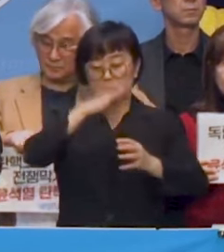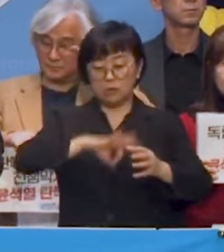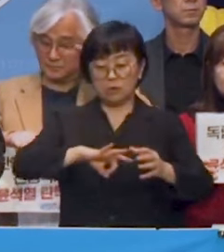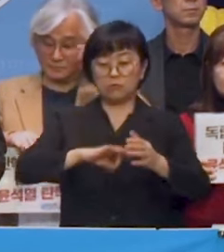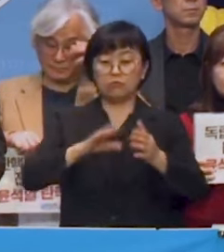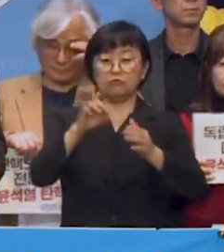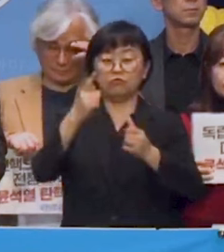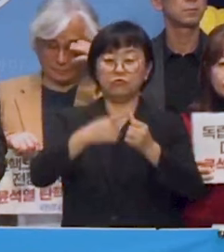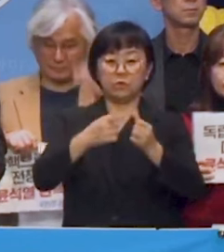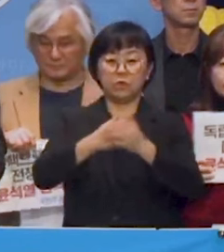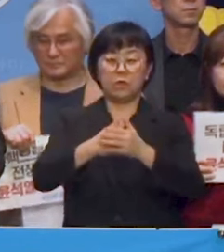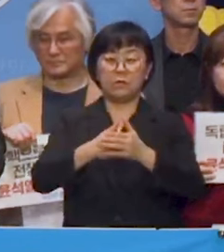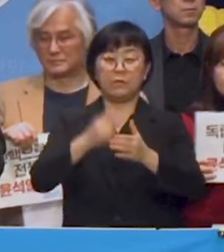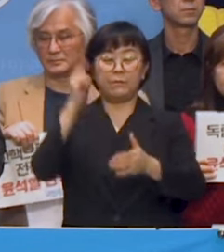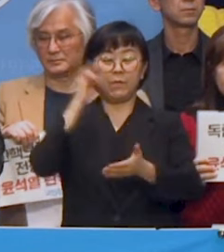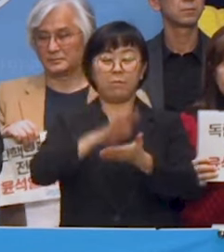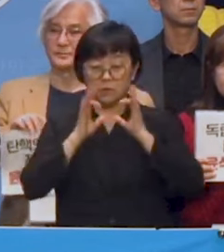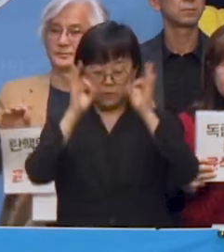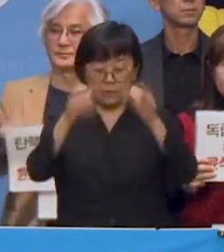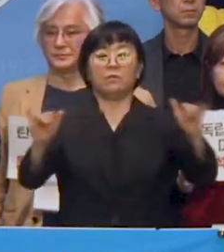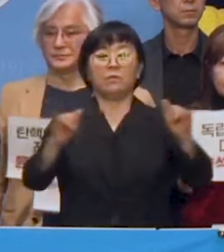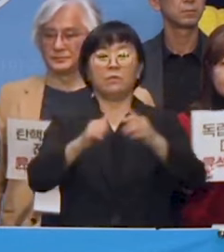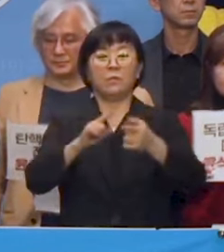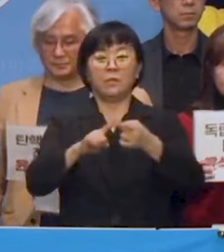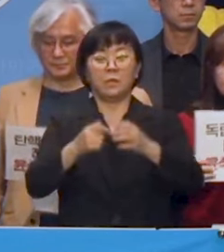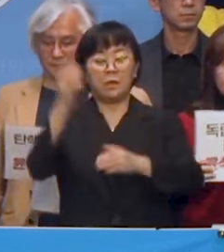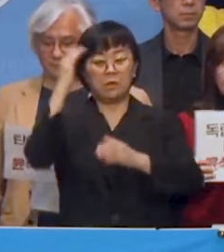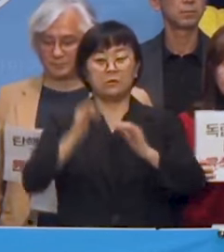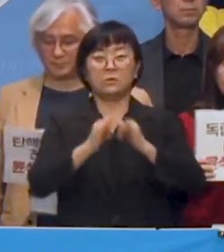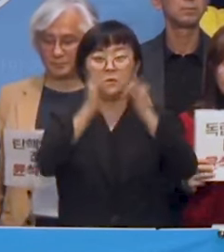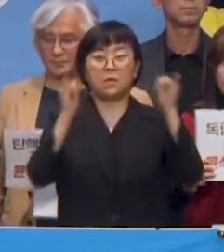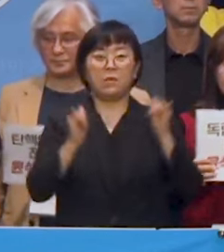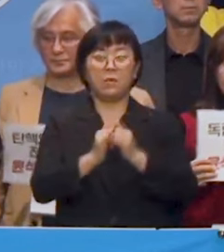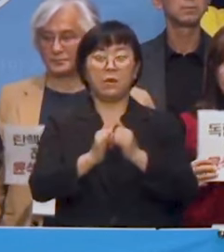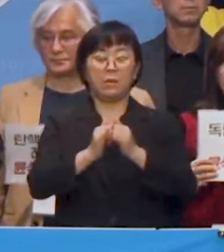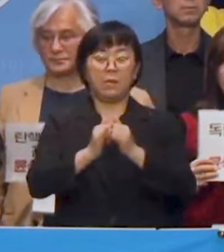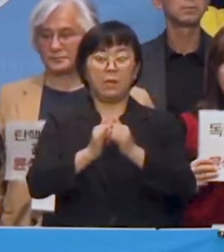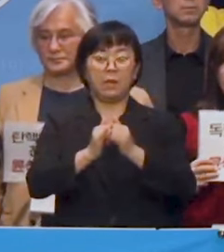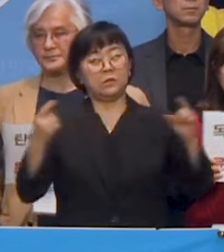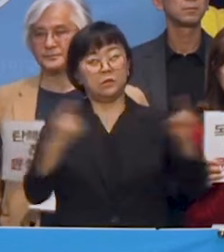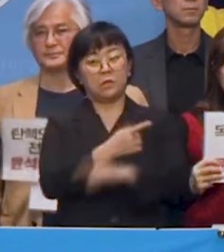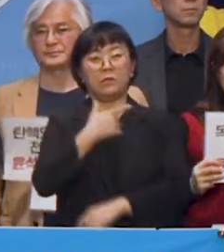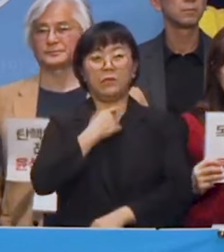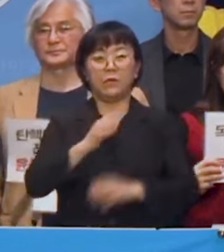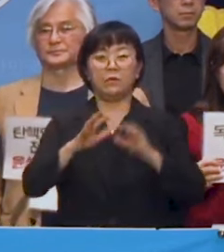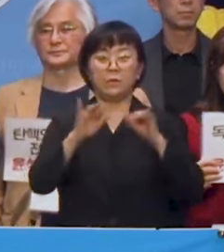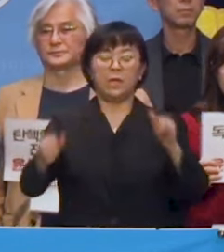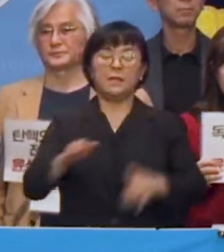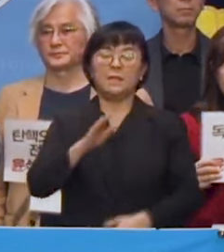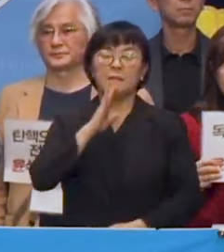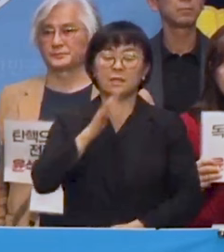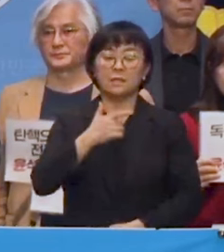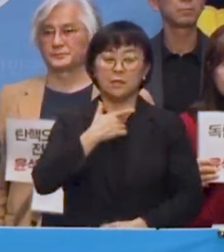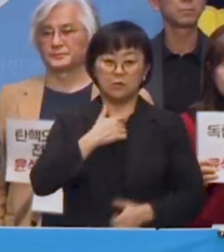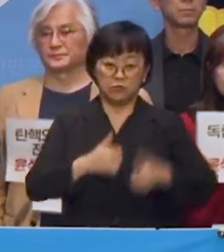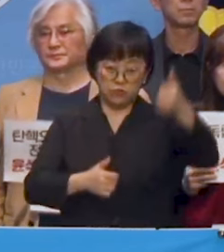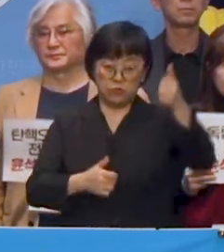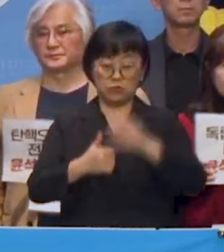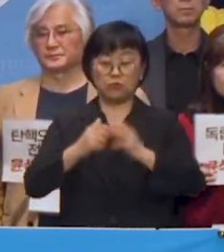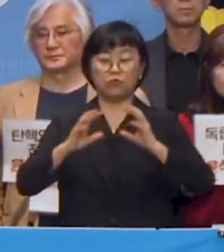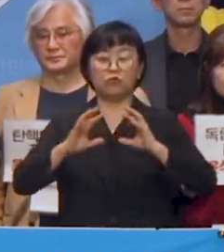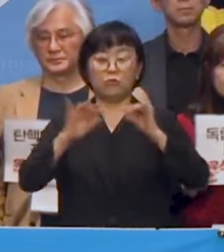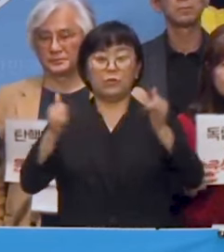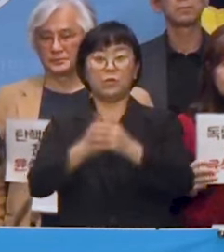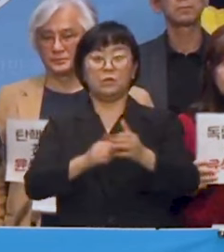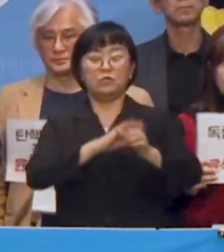외교와 공존 공영 평화 실현을 위해 힘쓰겠습니다. 국민은 한국 사회의 대대적인 전환을 바라고 있습니다. 국민이 진정으로 주인이 된 국민